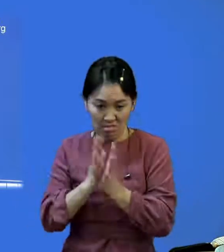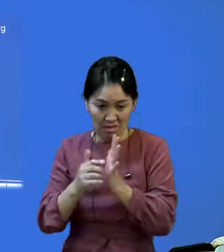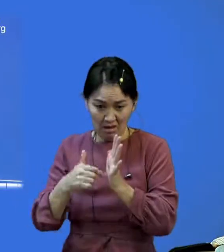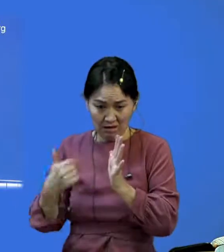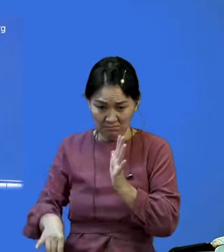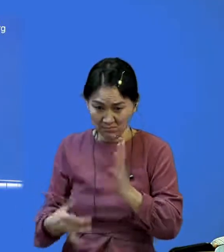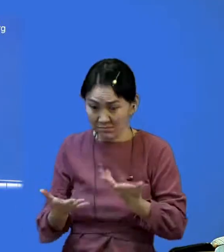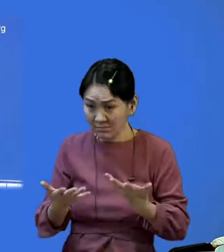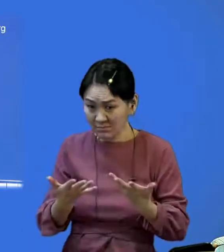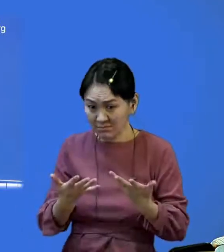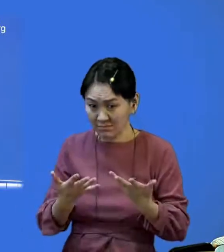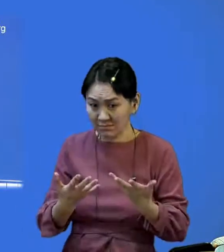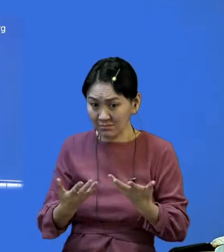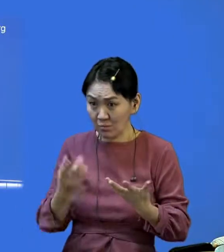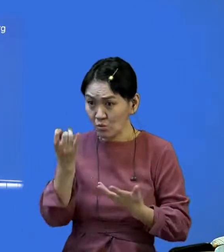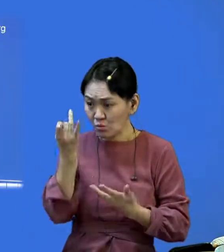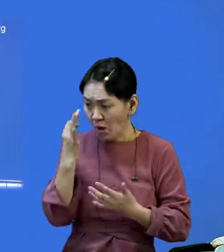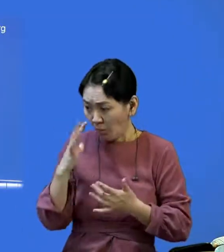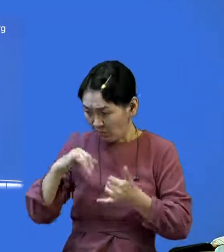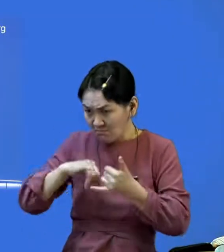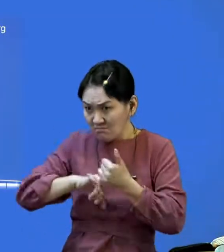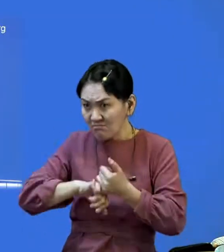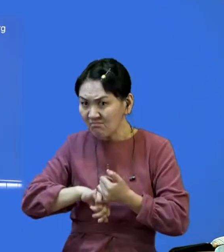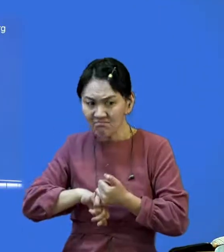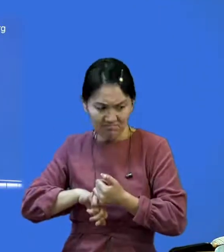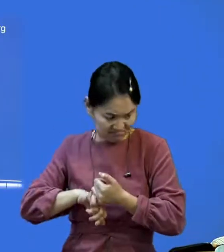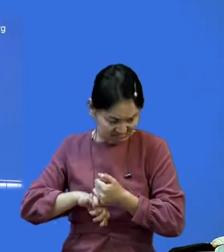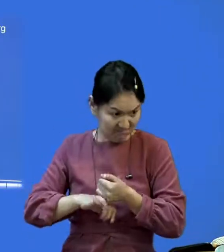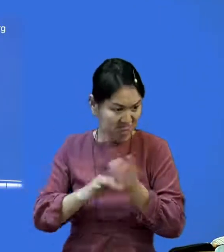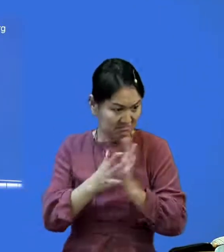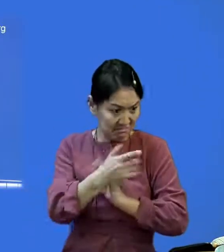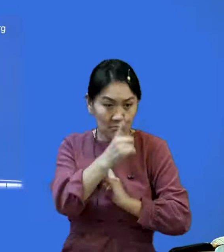Тэр Йовын эхнэр нь бүр тийм ээ хорн муу үг хэлээ.